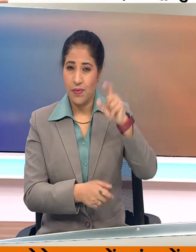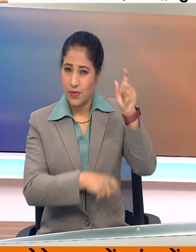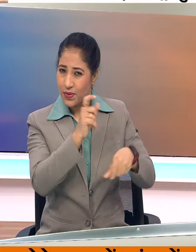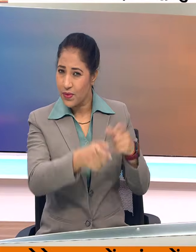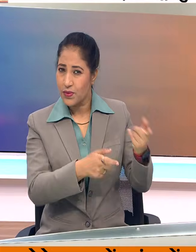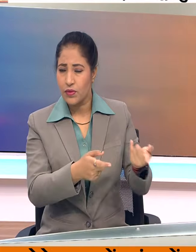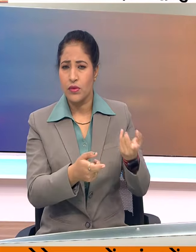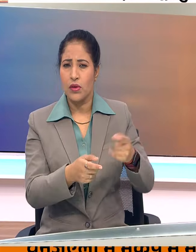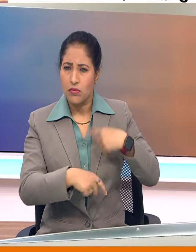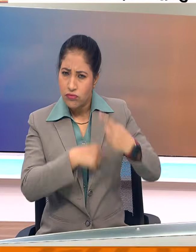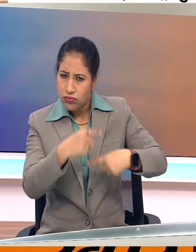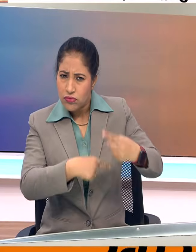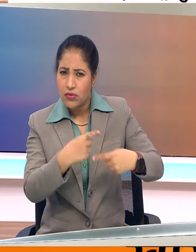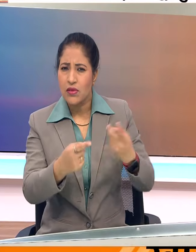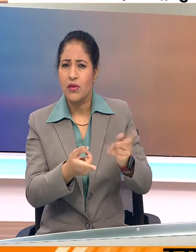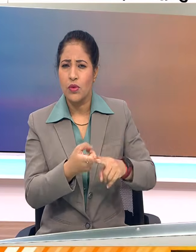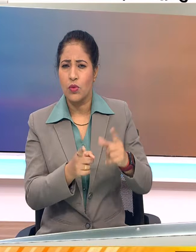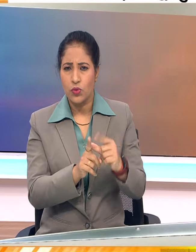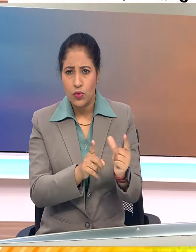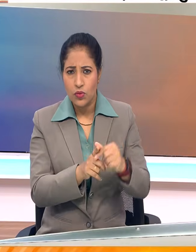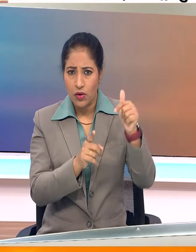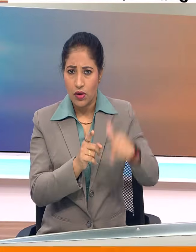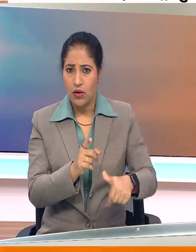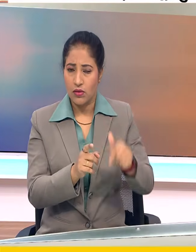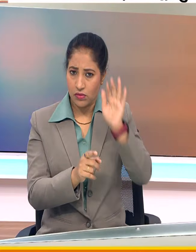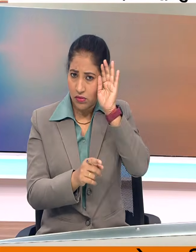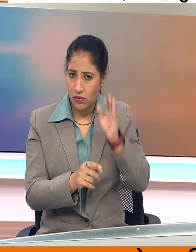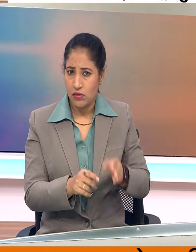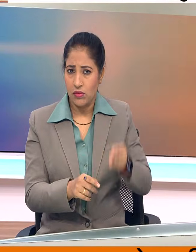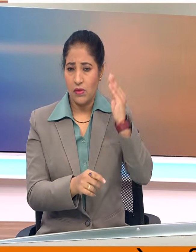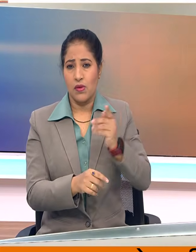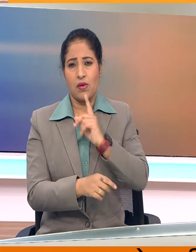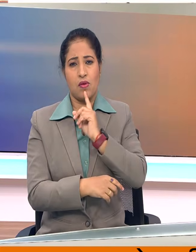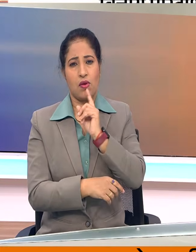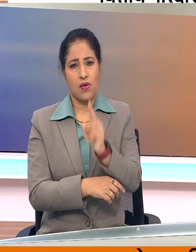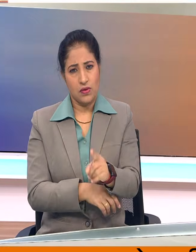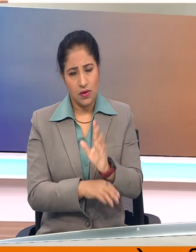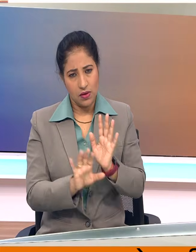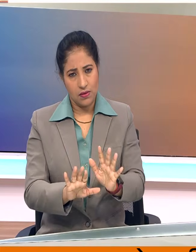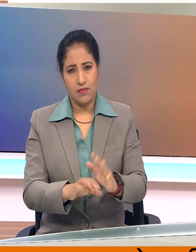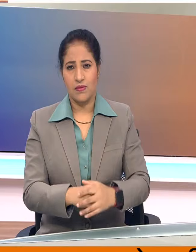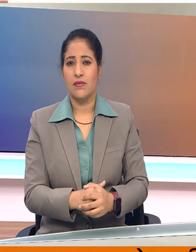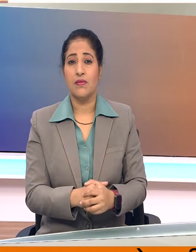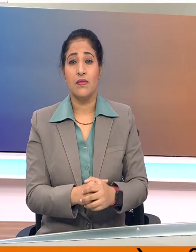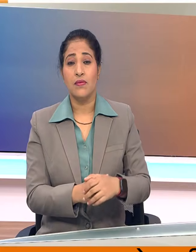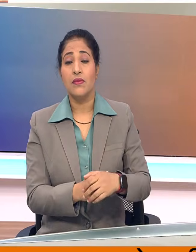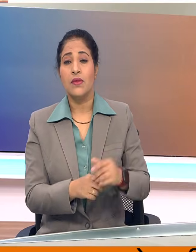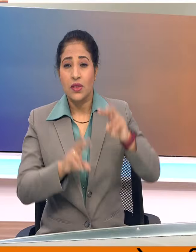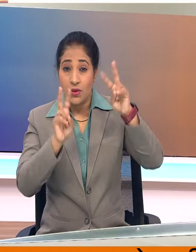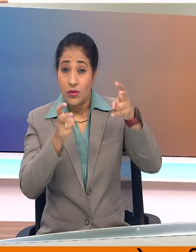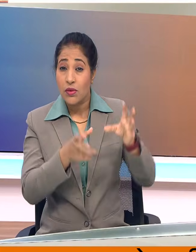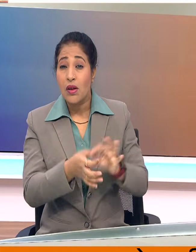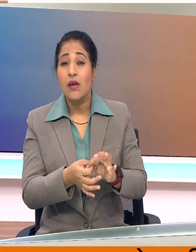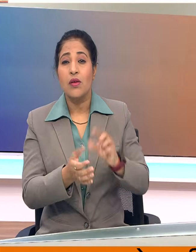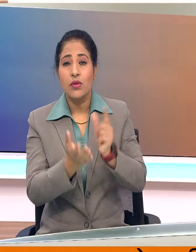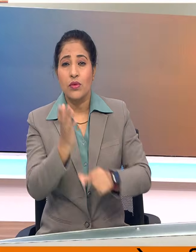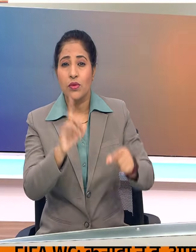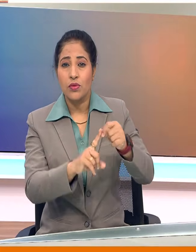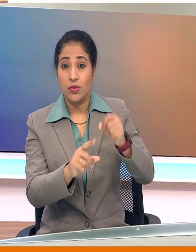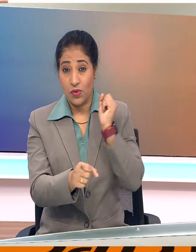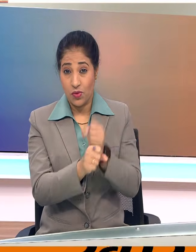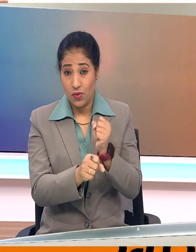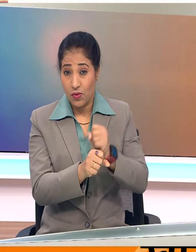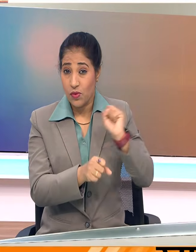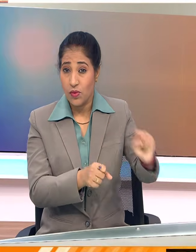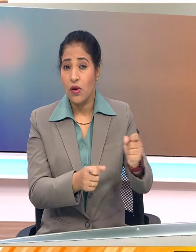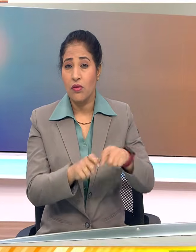को नियमित प्रक्रिया के तहत आज मामले का उल्लेख करने का निर्देश दिया। इस बीच उत्तर प्रदेश सरकार